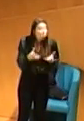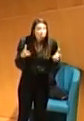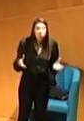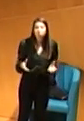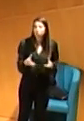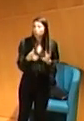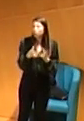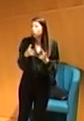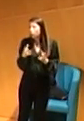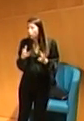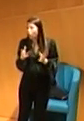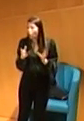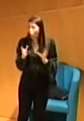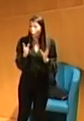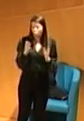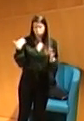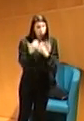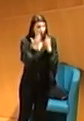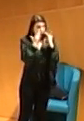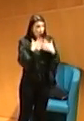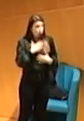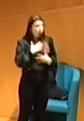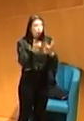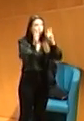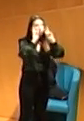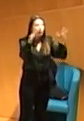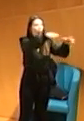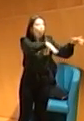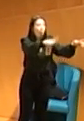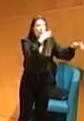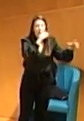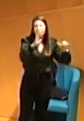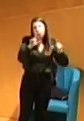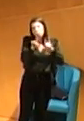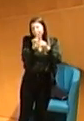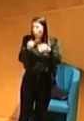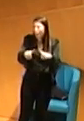J'aurais tendance à dire, peut-être par mon expérience, hein, je ne généralise pas, que ça va dépendre aussi